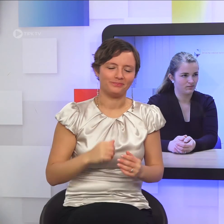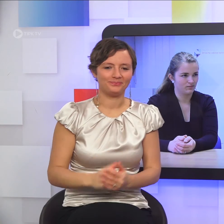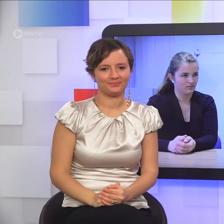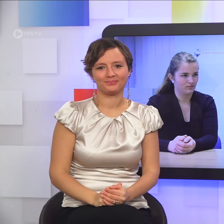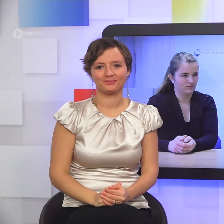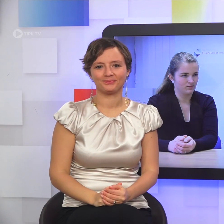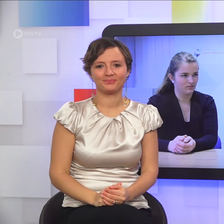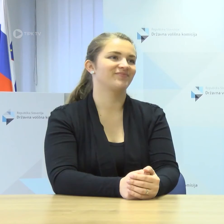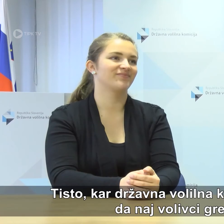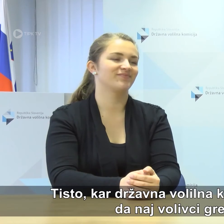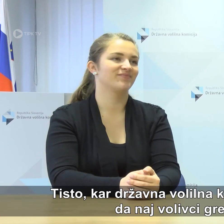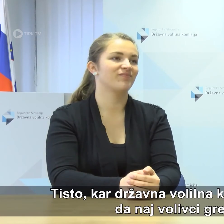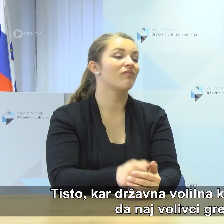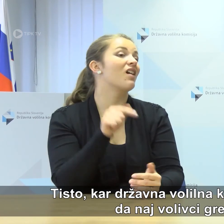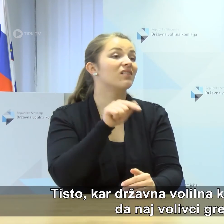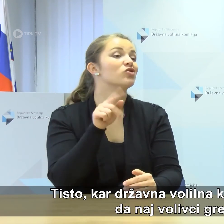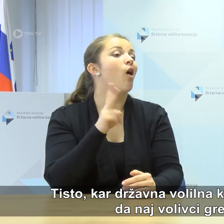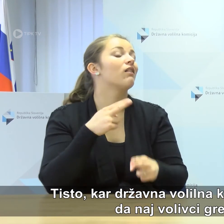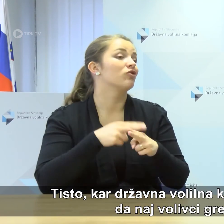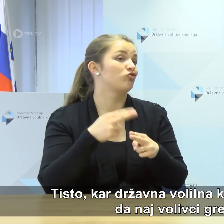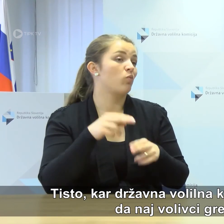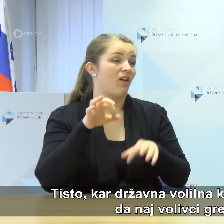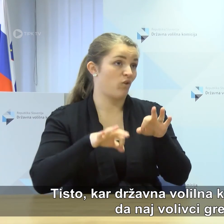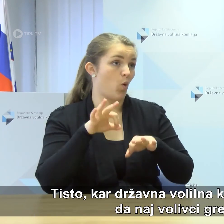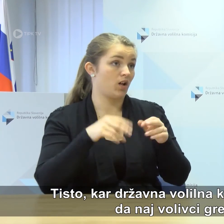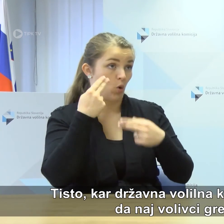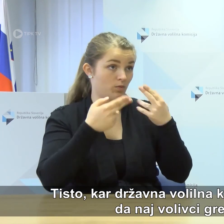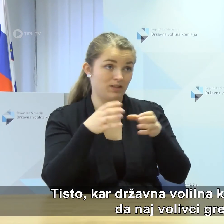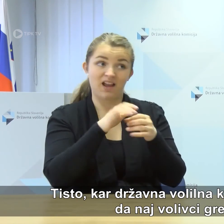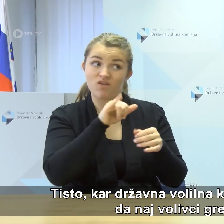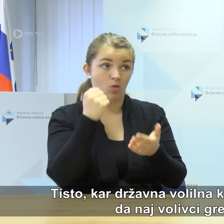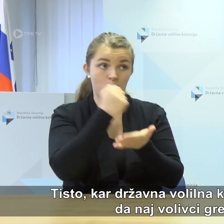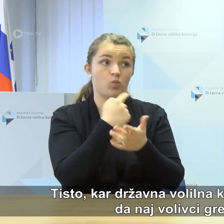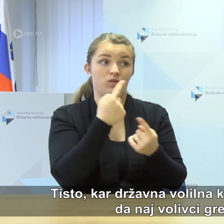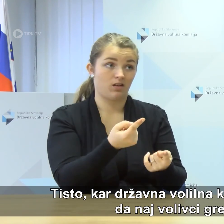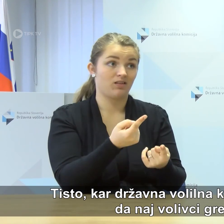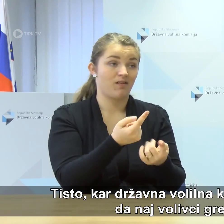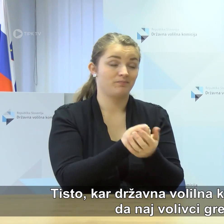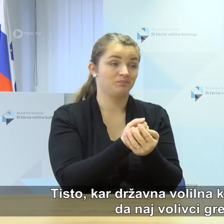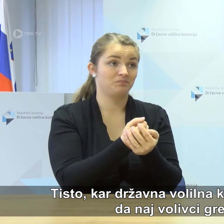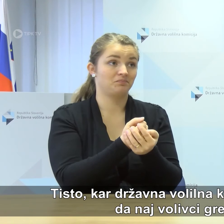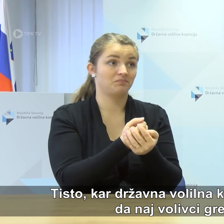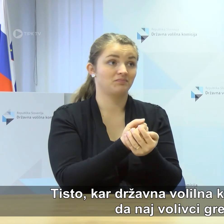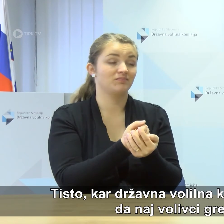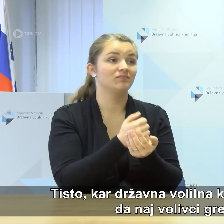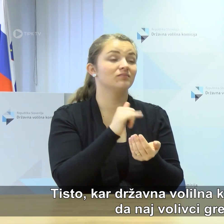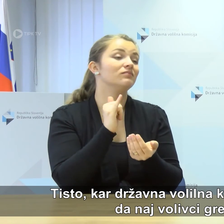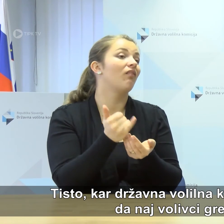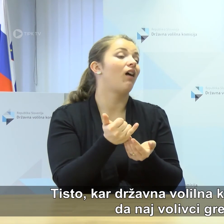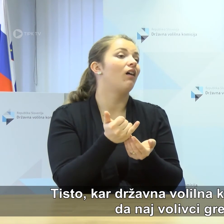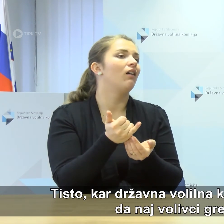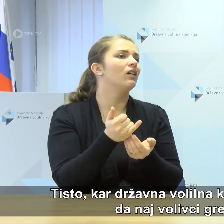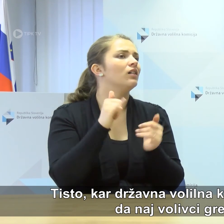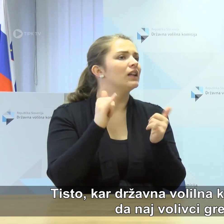Tisto, kar Državna volilna komisija vedno poudarja, ne, da naj volivci gredo